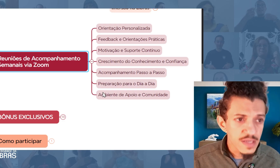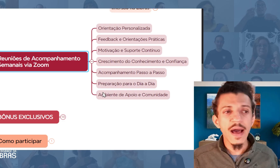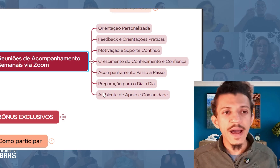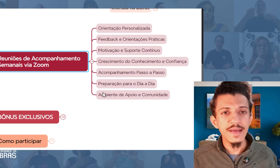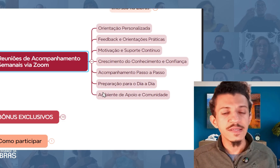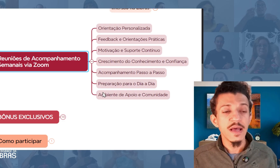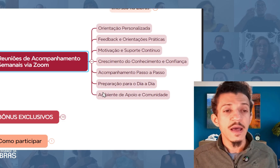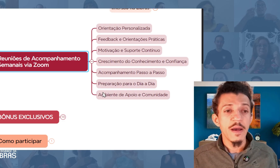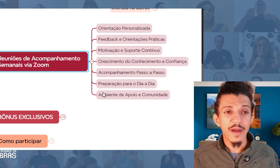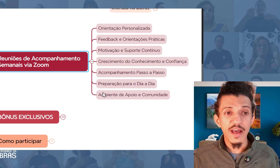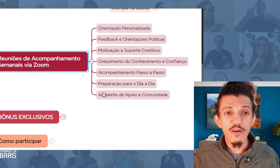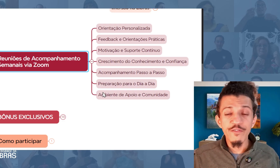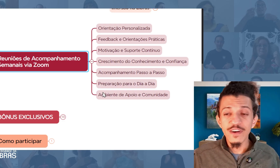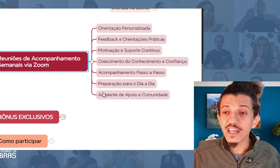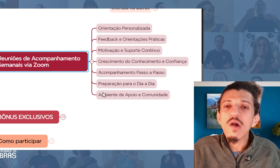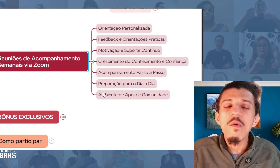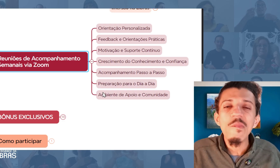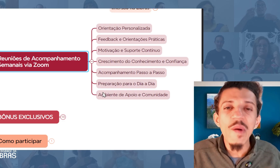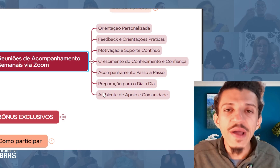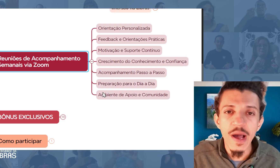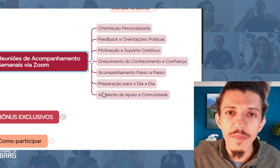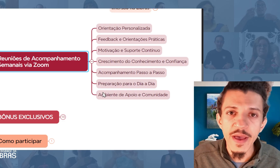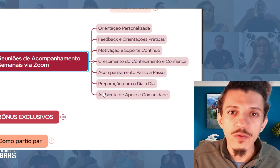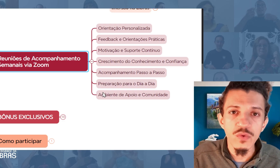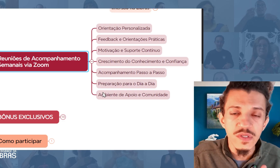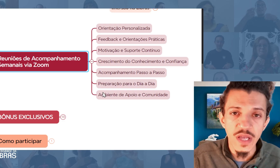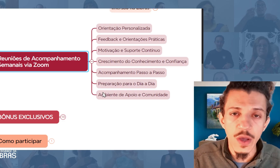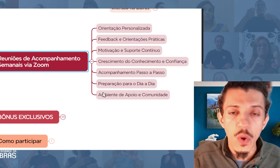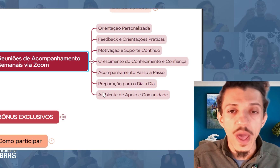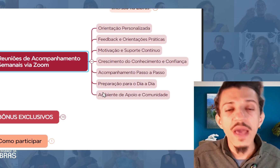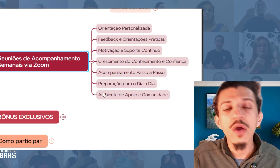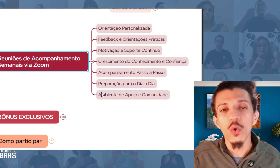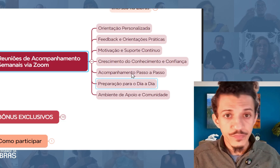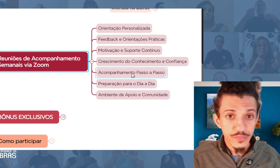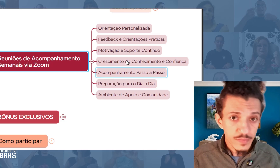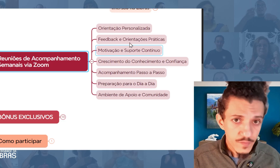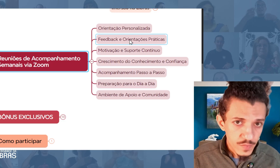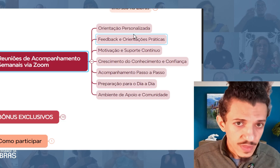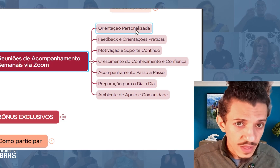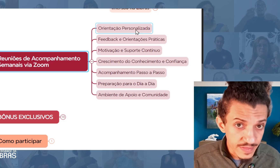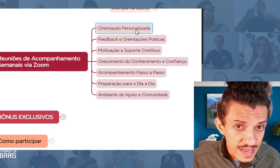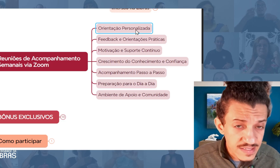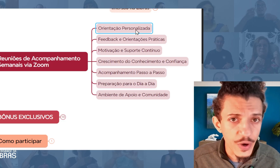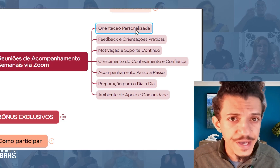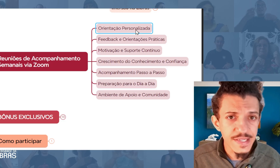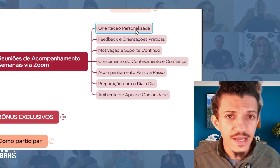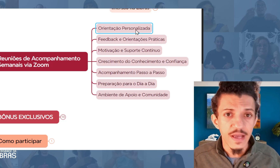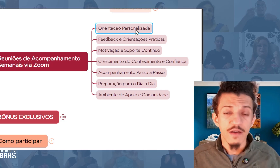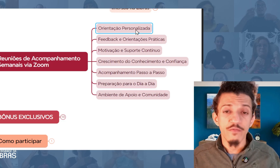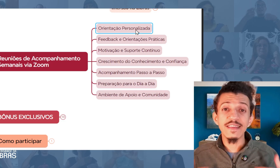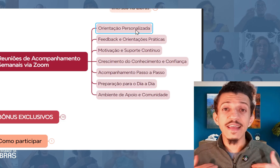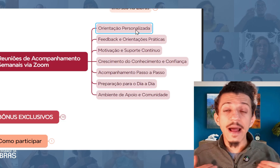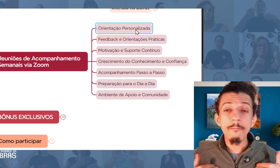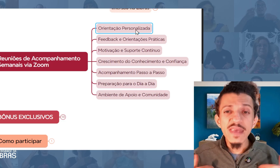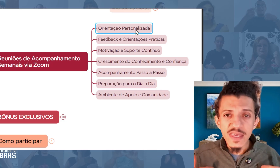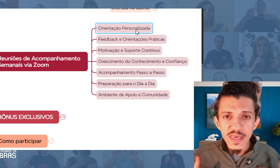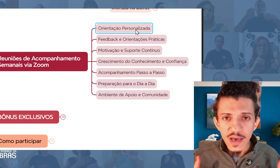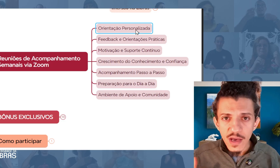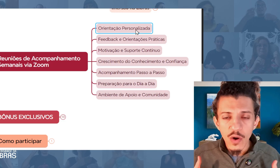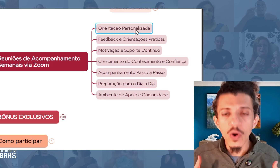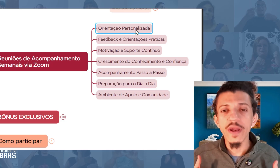semanais, para eu fazer o acompanhamento seu em grupo. Nessas reuniões, você vai ter a